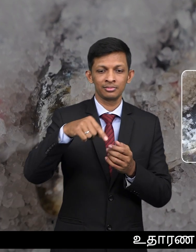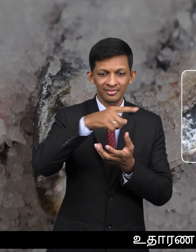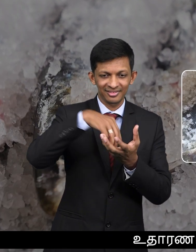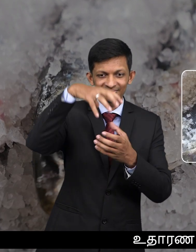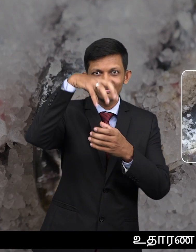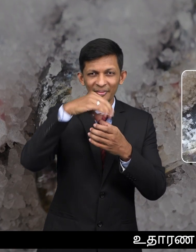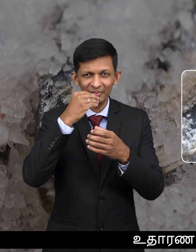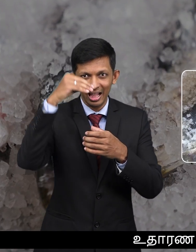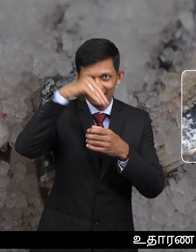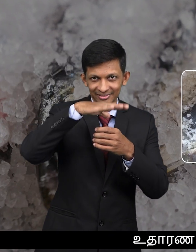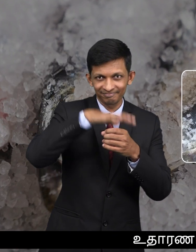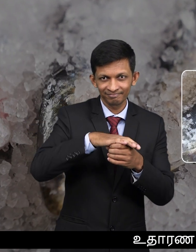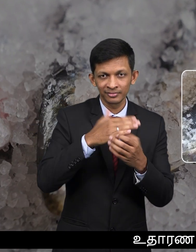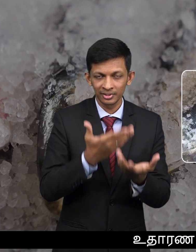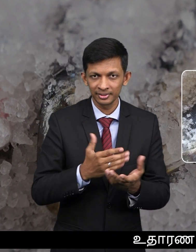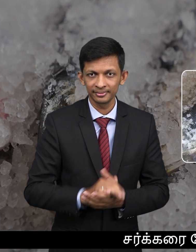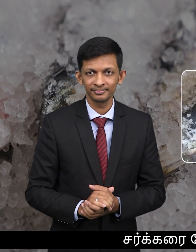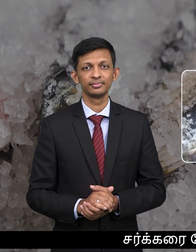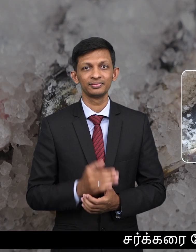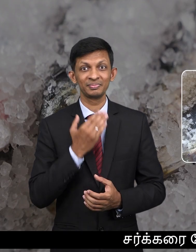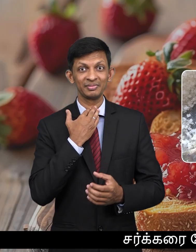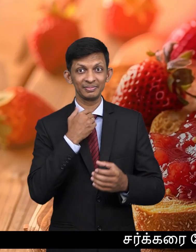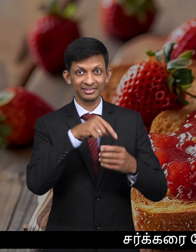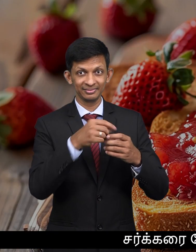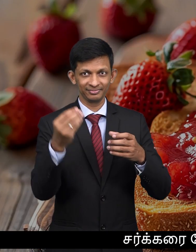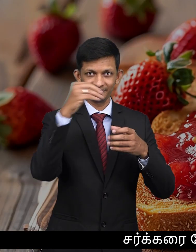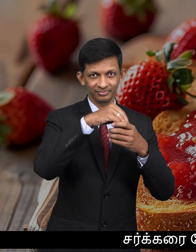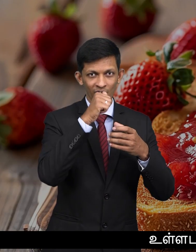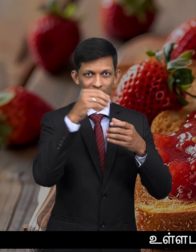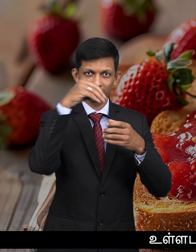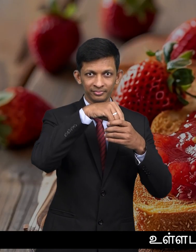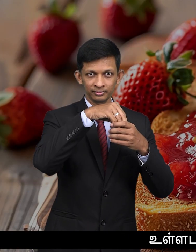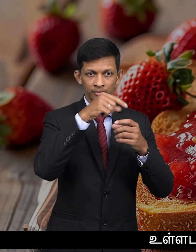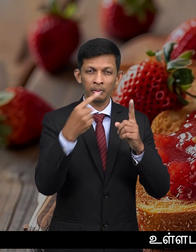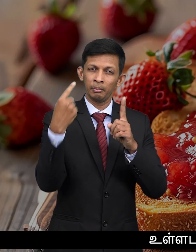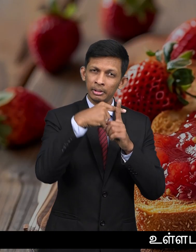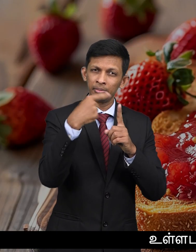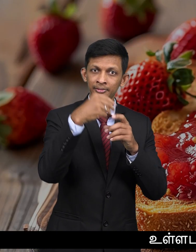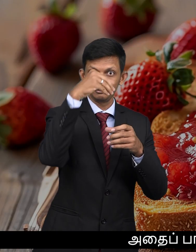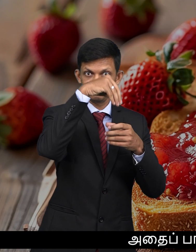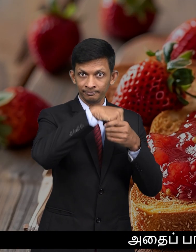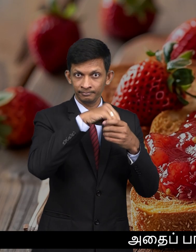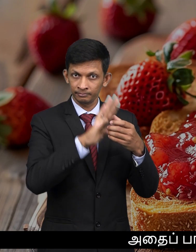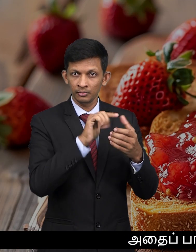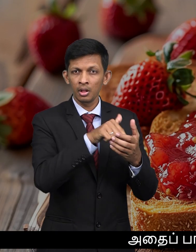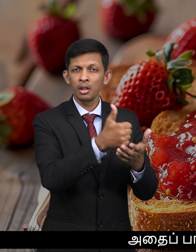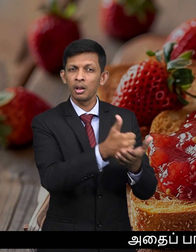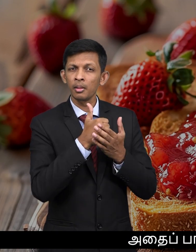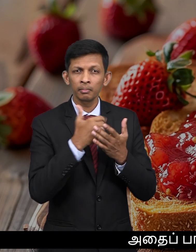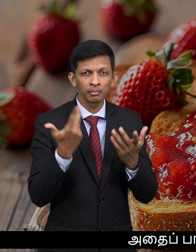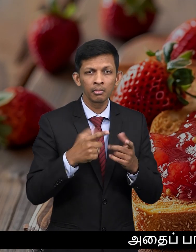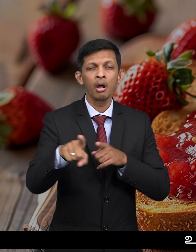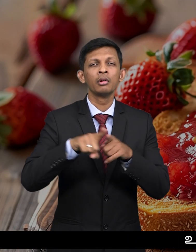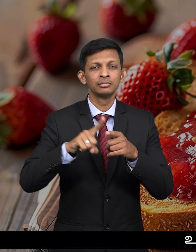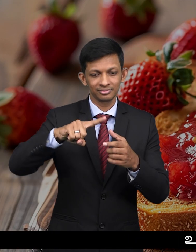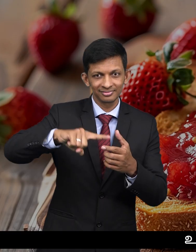உதாரணமாக, மீன், ஊறுகாய். சர்க்கரை சேர்த்தல். உணவில் நீர் உள்ளடக்கத்தில் கரைந்து அதை பாதுகாக்க